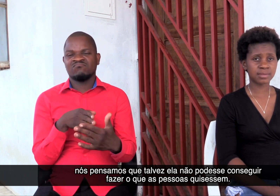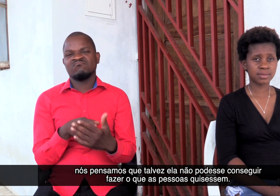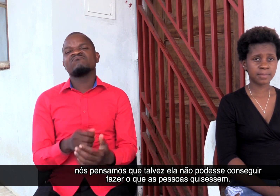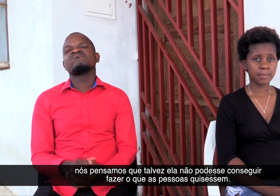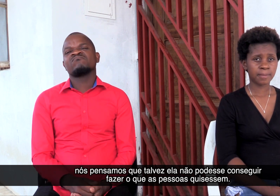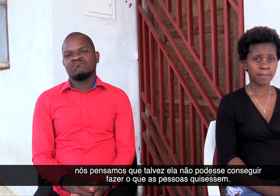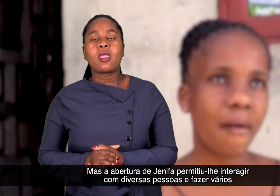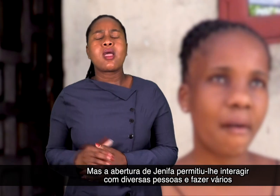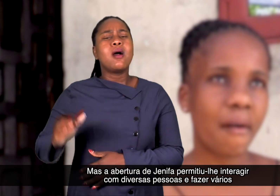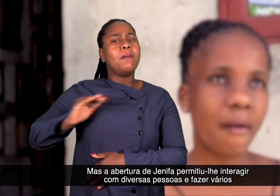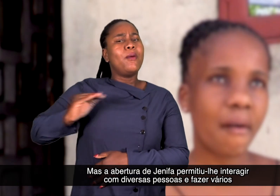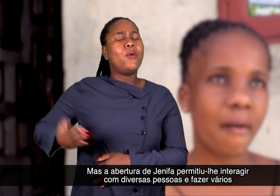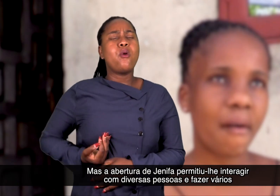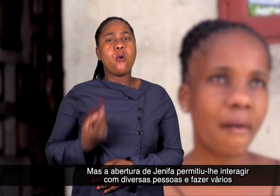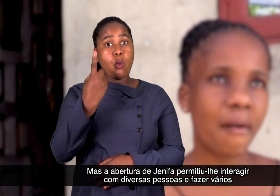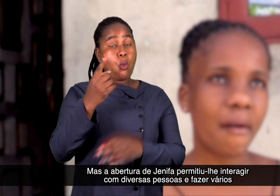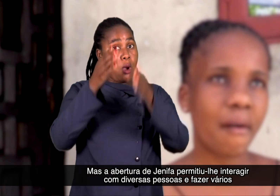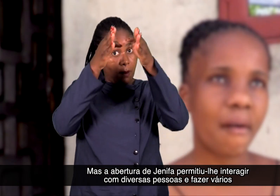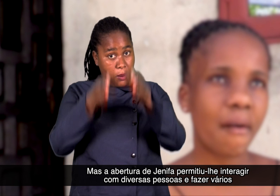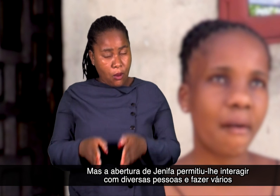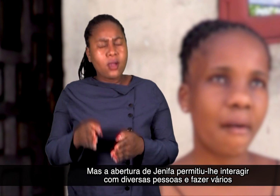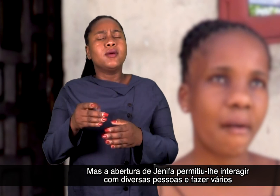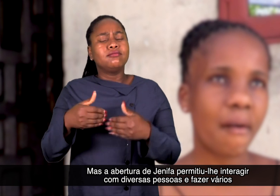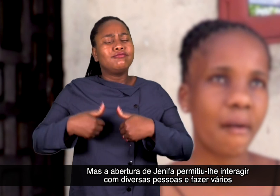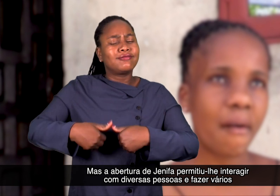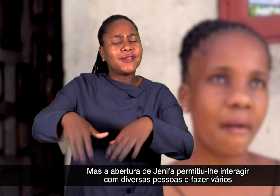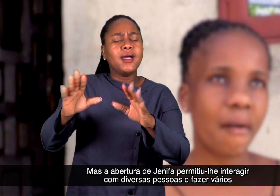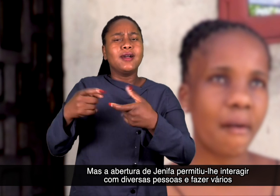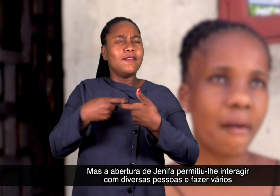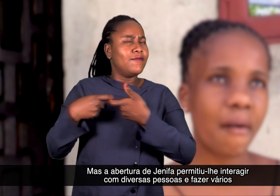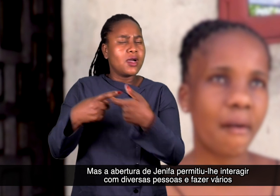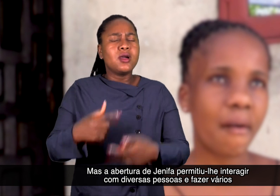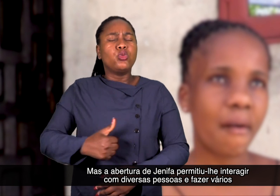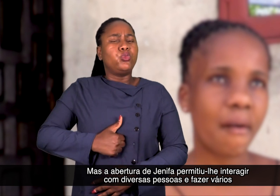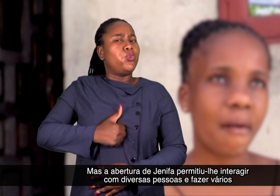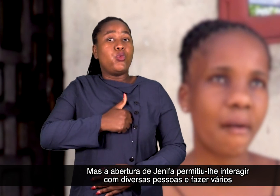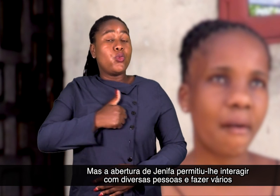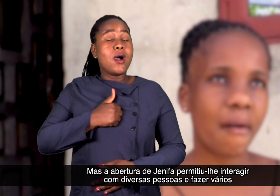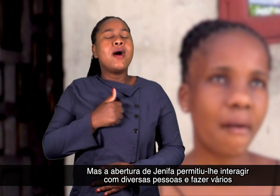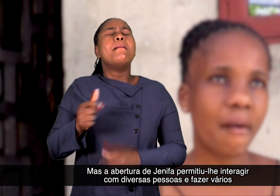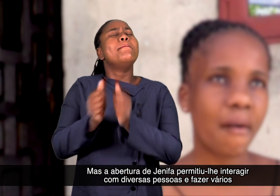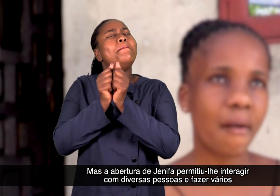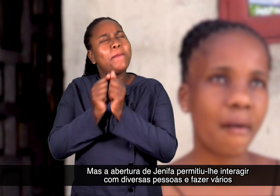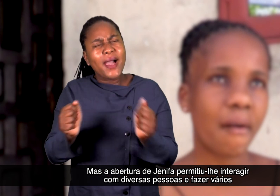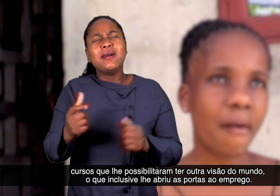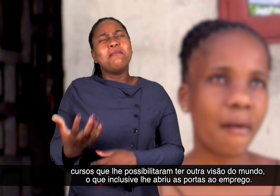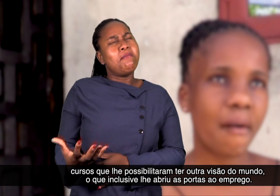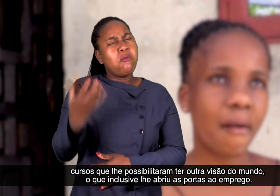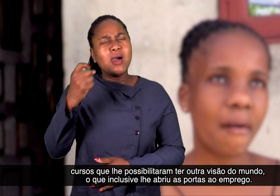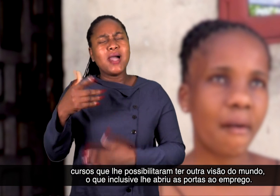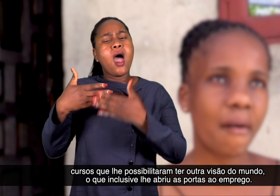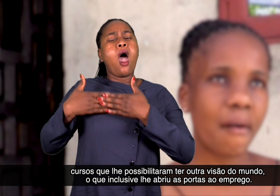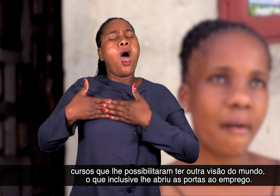quisessem. Mas a abertura de Jenifa permitiu-lhe interagir com diversas pessoas e fazer vários cursos